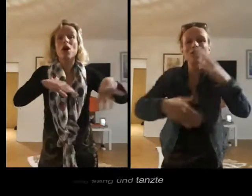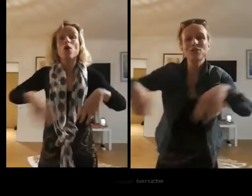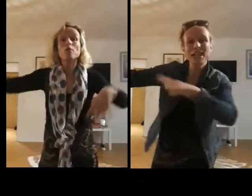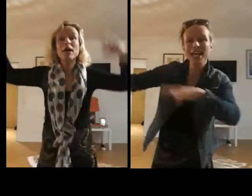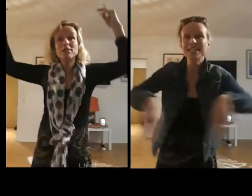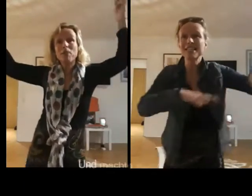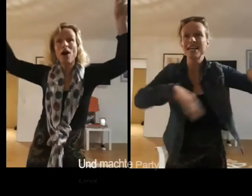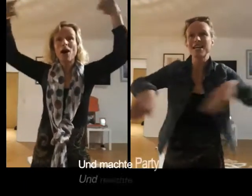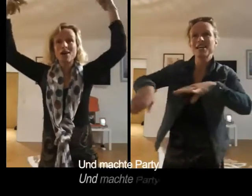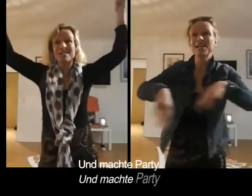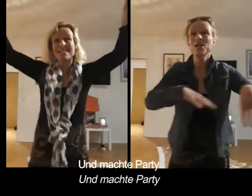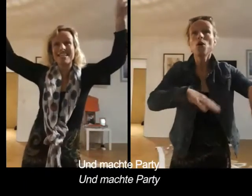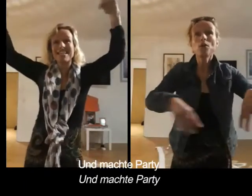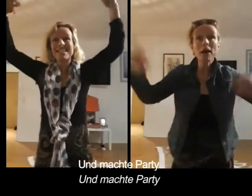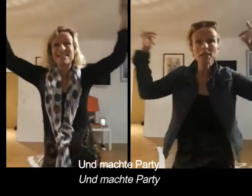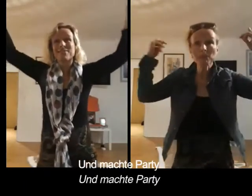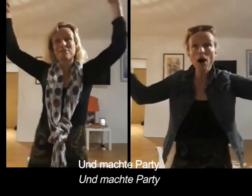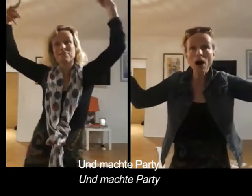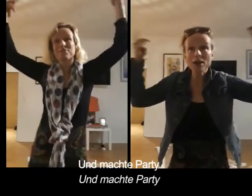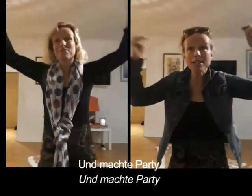Und machte Party